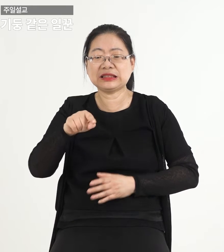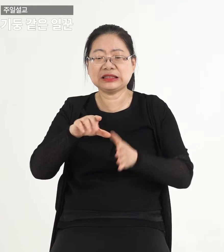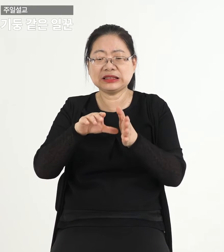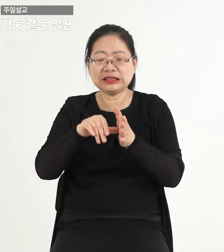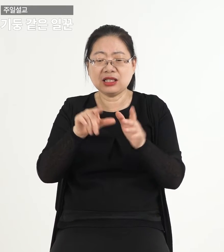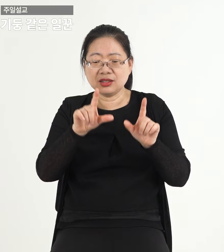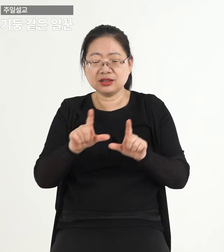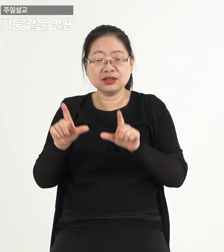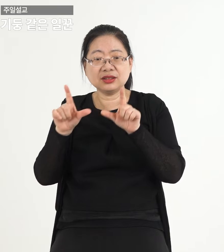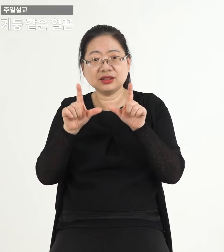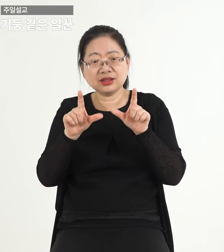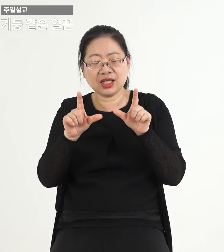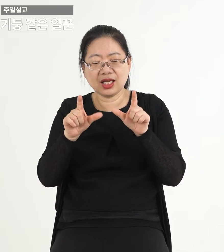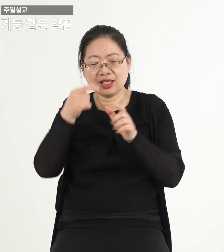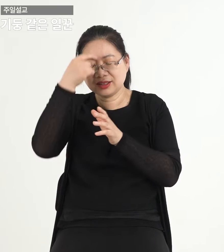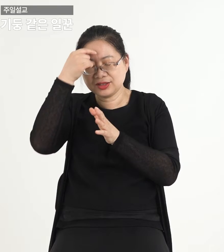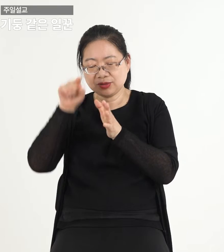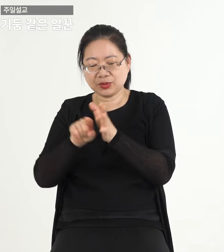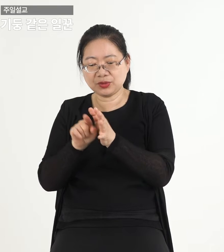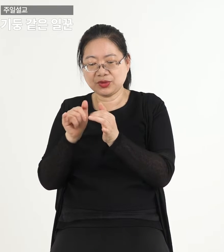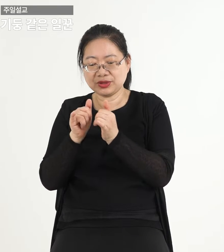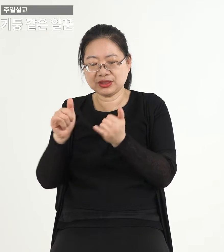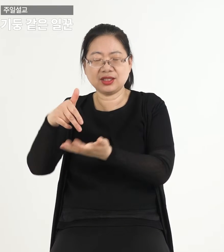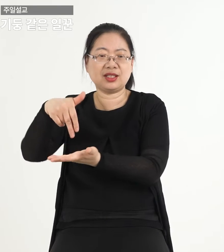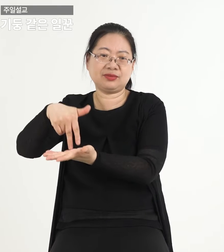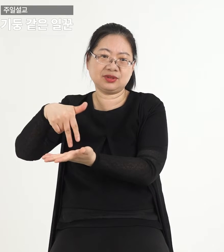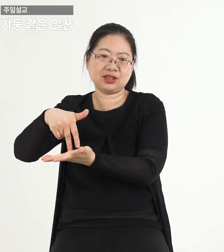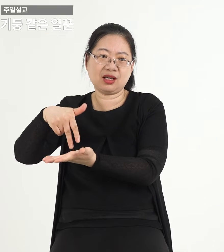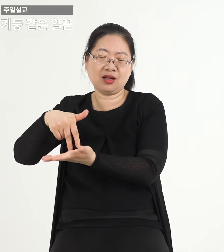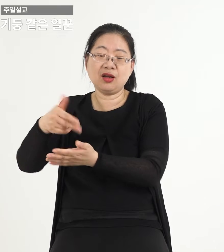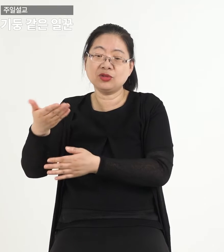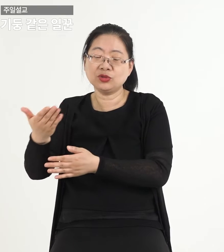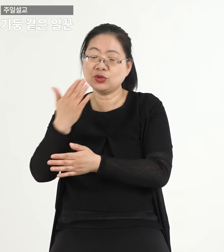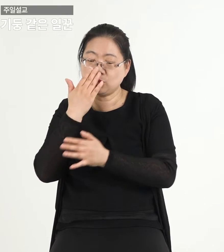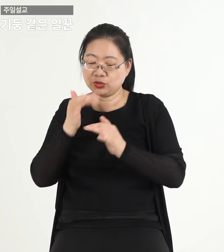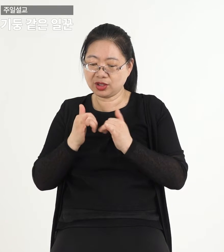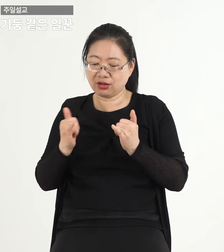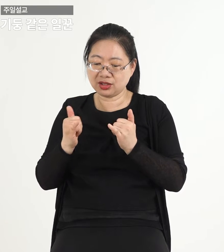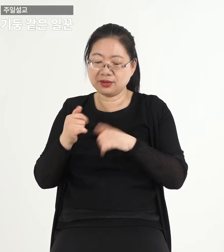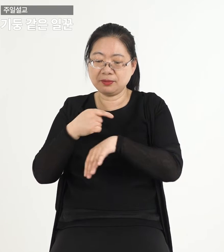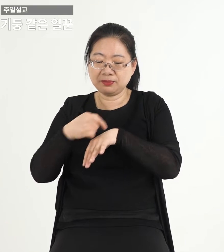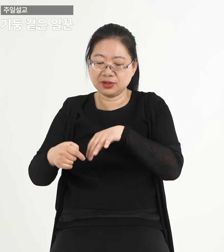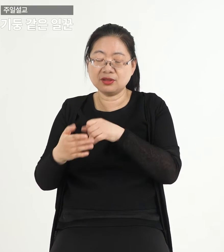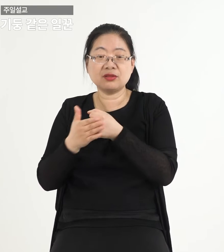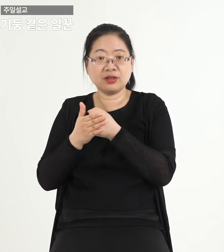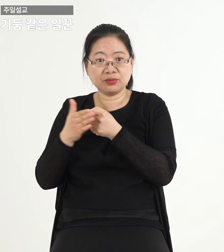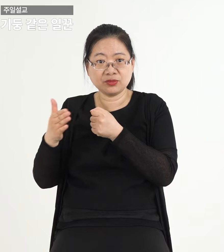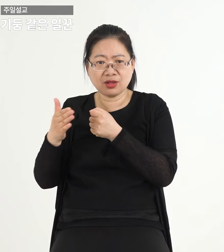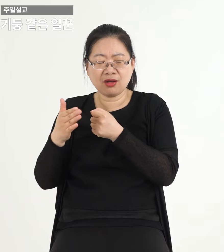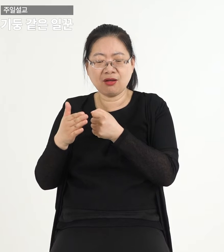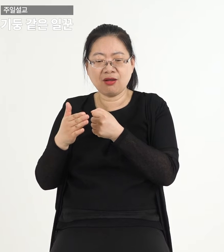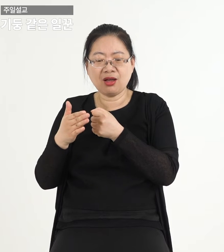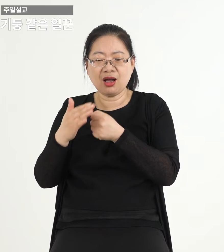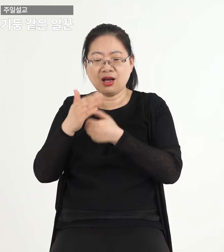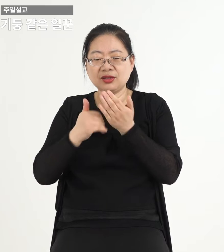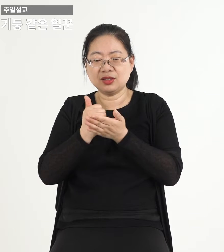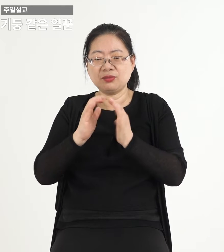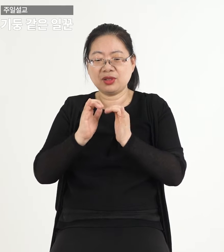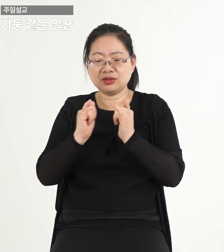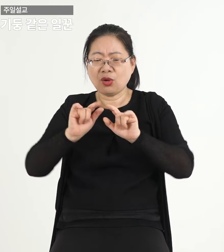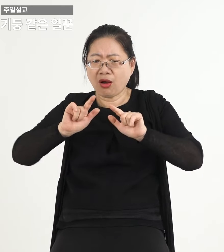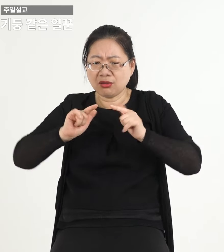살아야 했던 기독교인들의 입장에서, 그들도 유대인이니까 얼마나